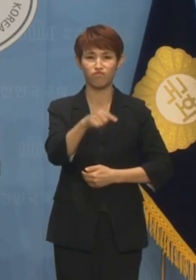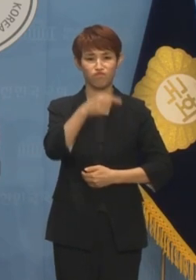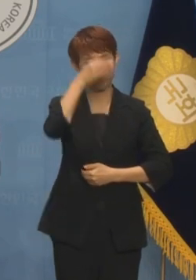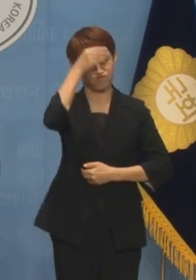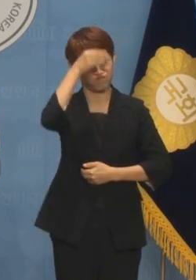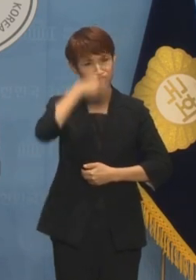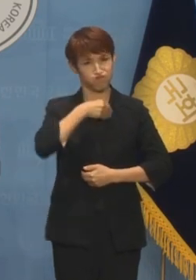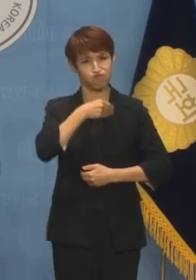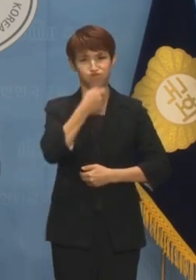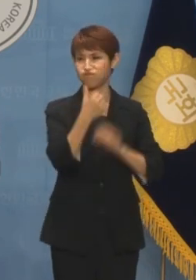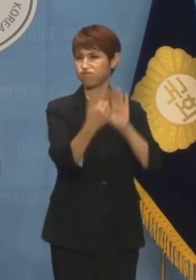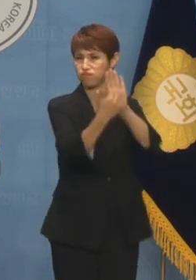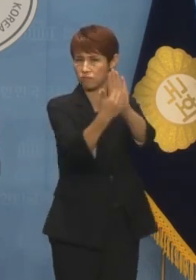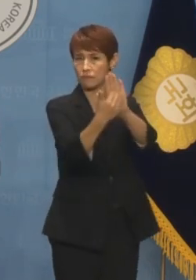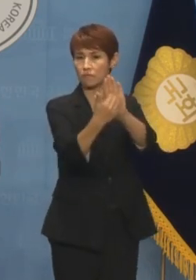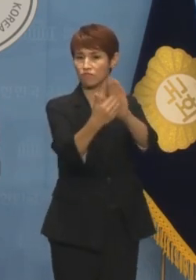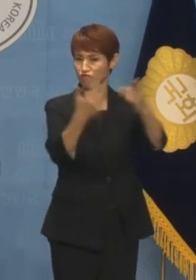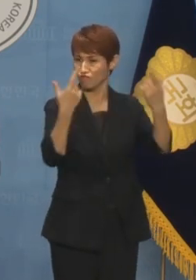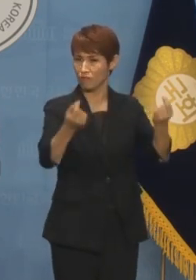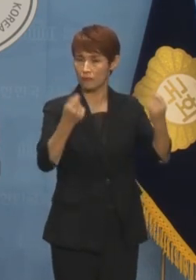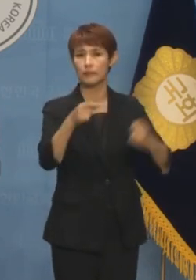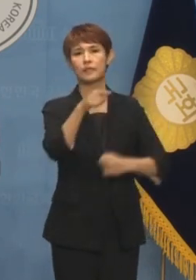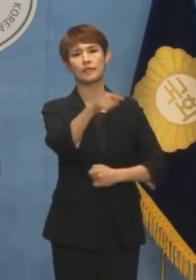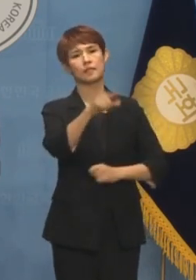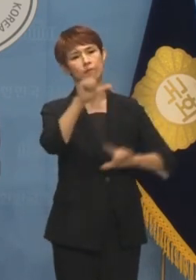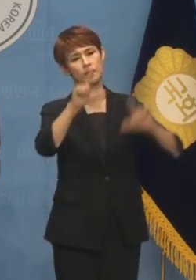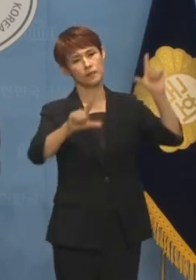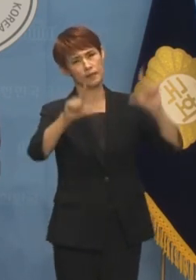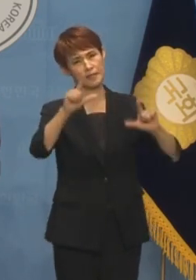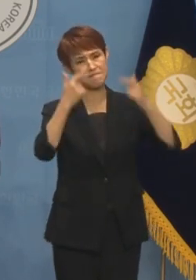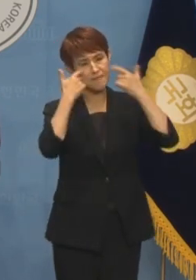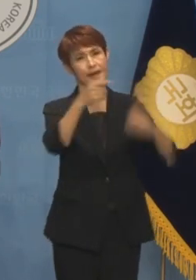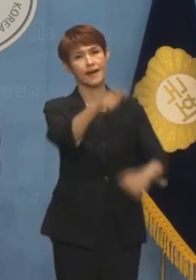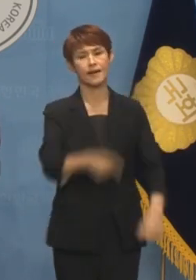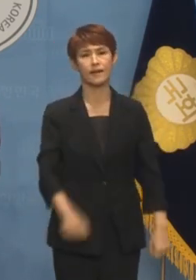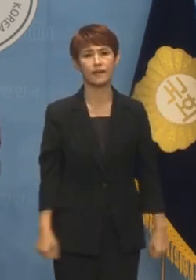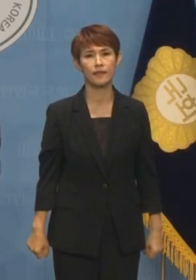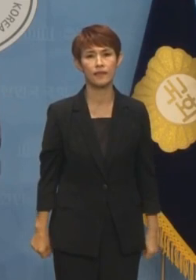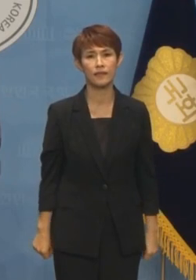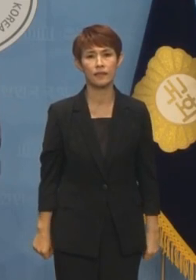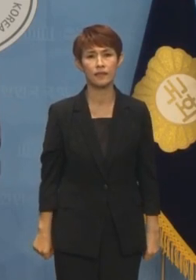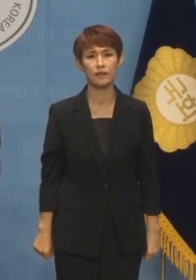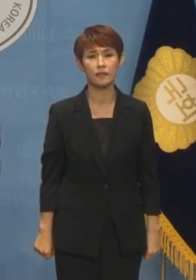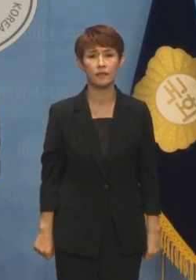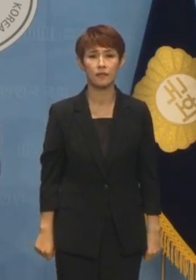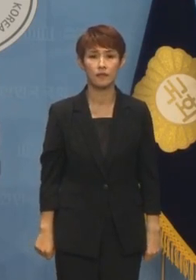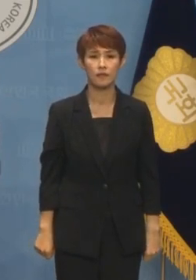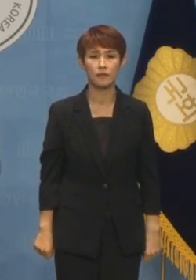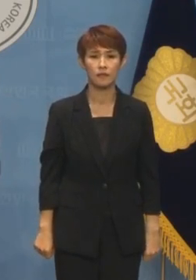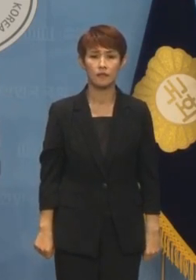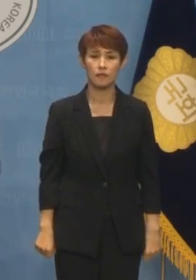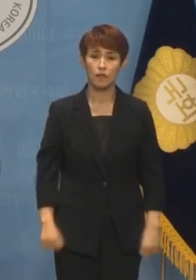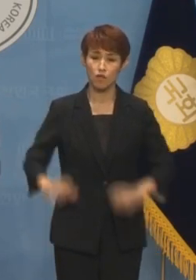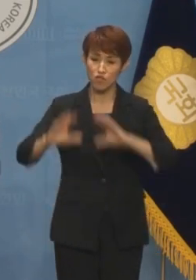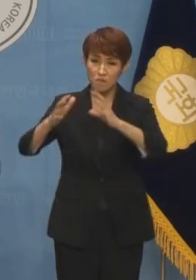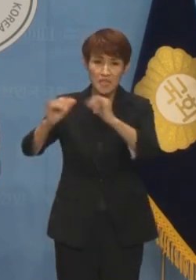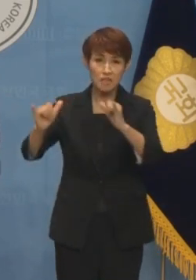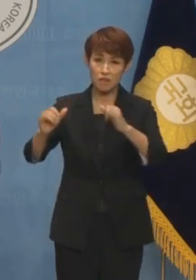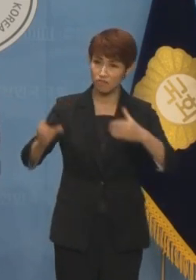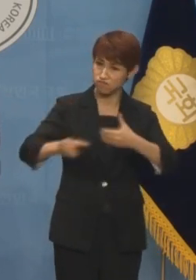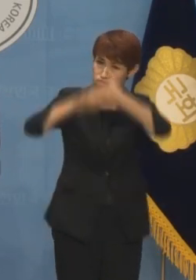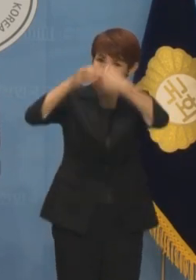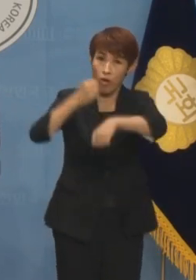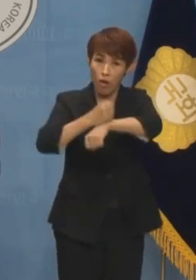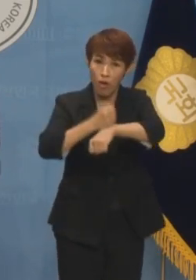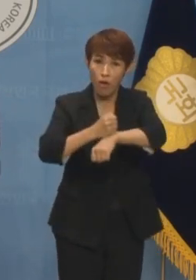거부의 입장만을 오히려 더 굳게 밝혔습니다. 끝내 우리 국민에게